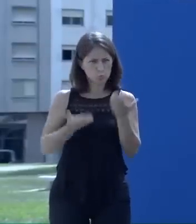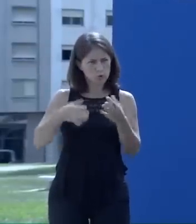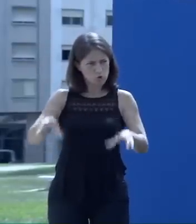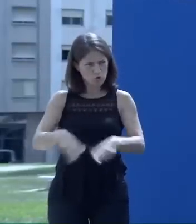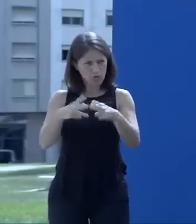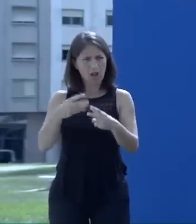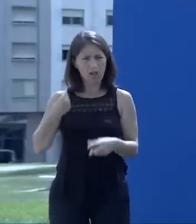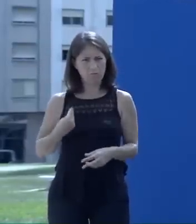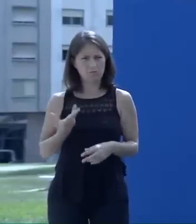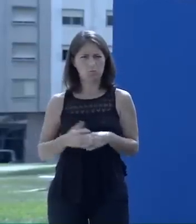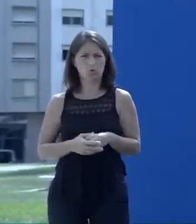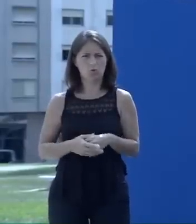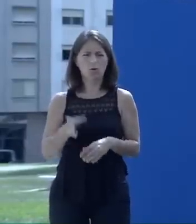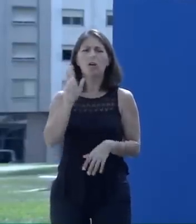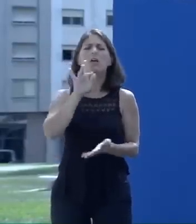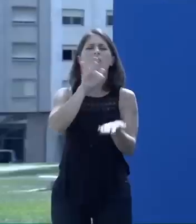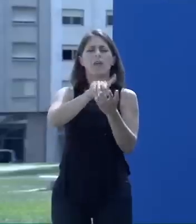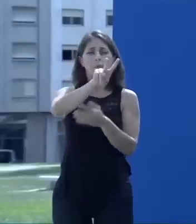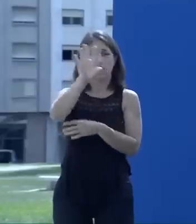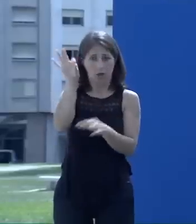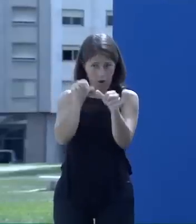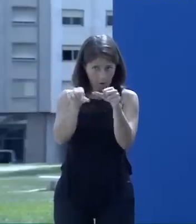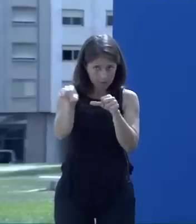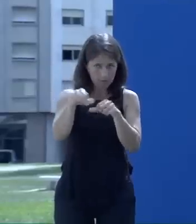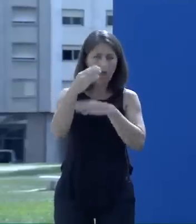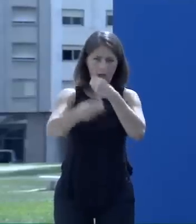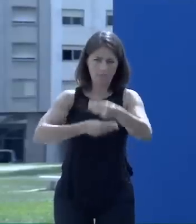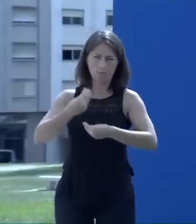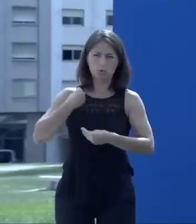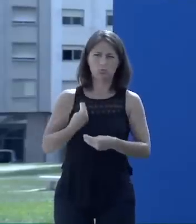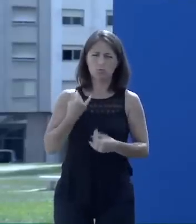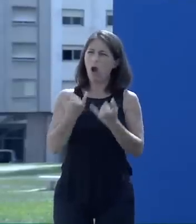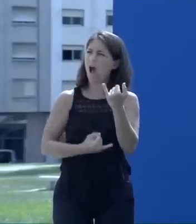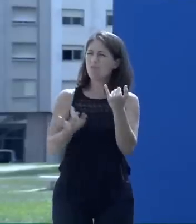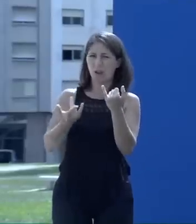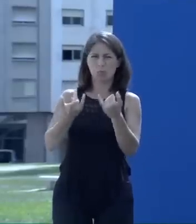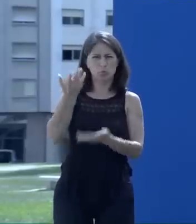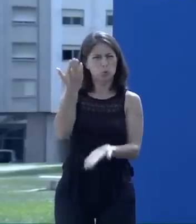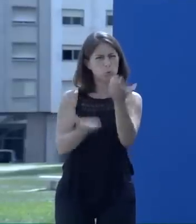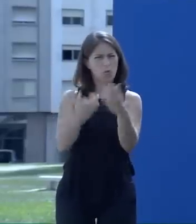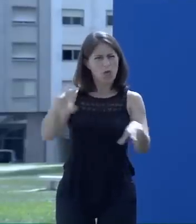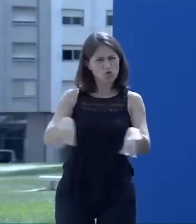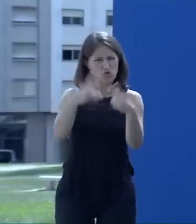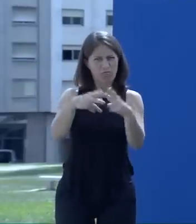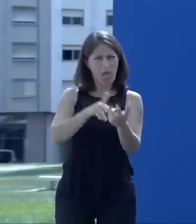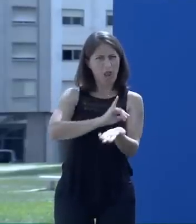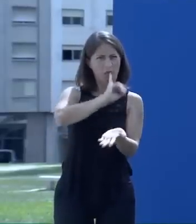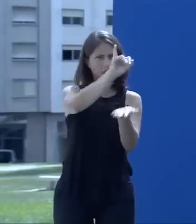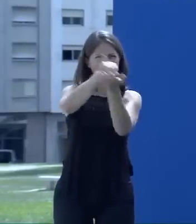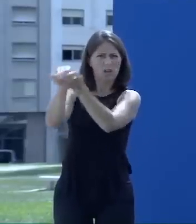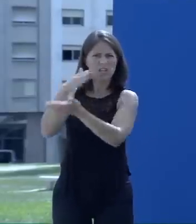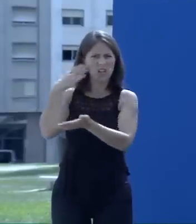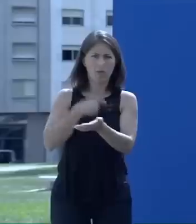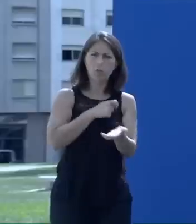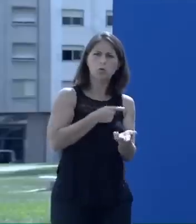E iso será o que fagamos a partir do día 25. Levar a xustiza social e a dignidade das nosas institucións. Fronte un Partido